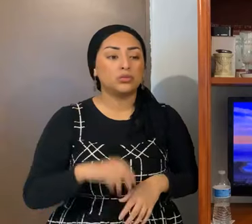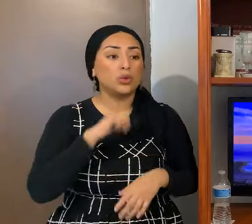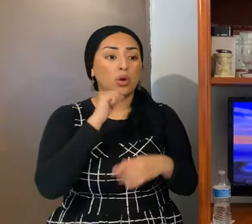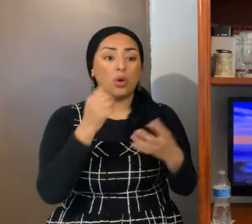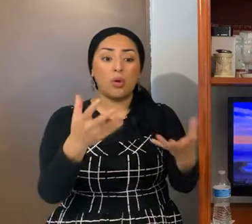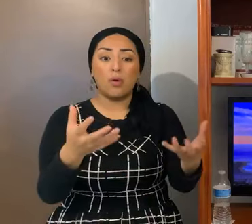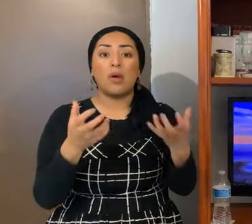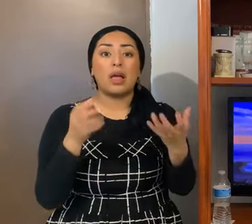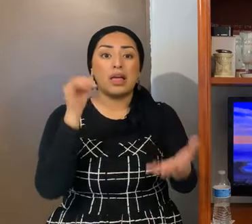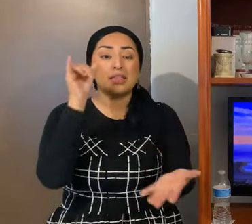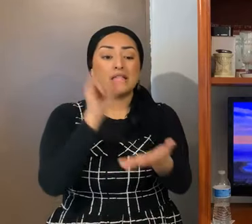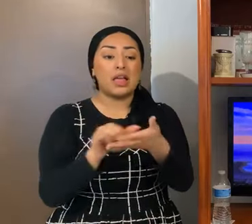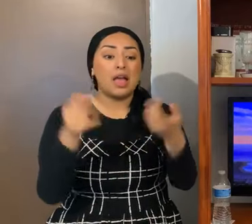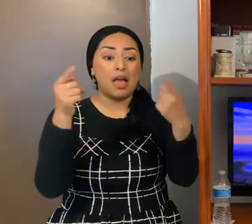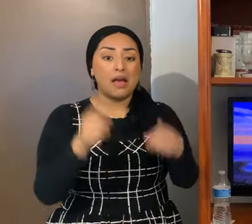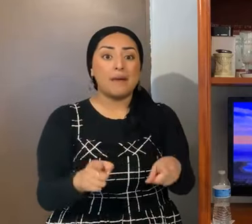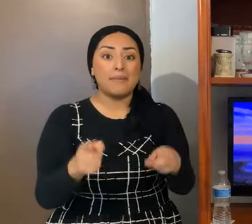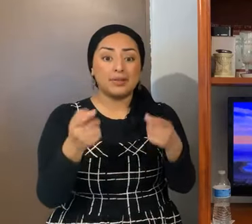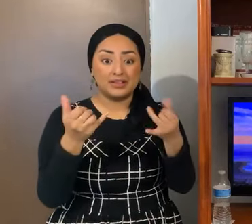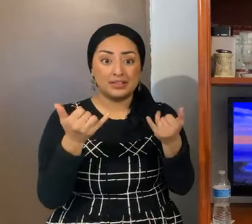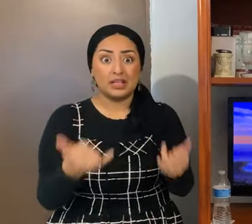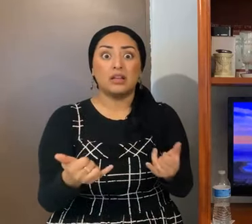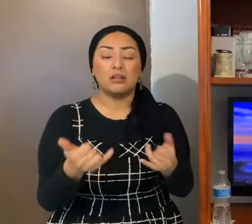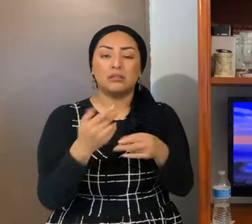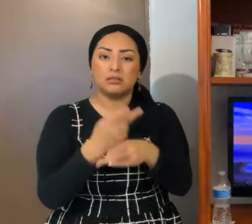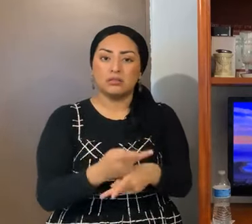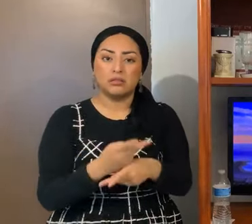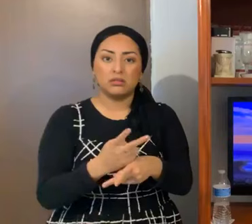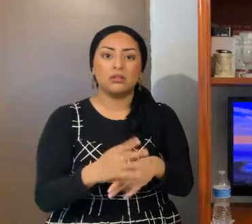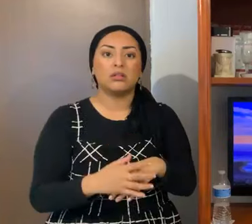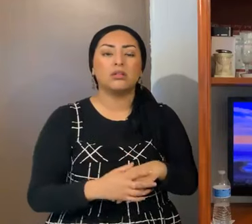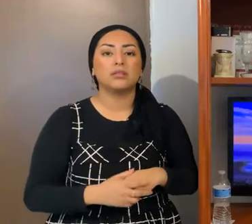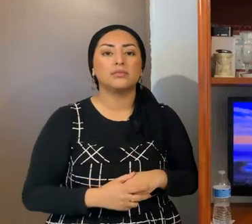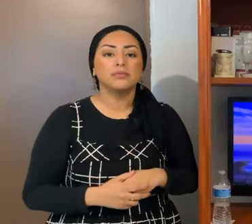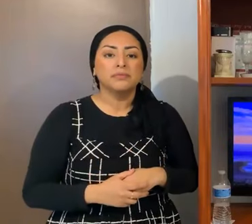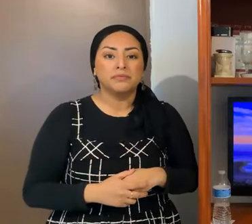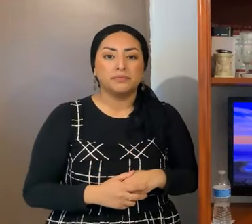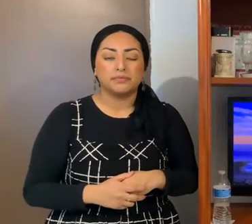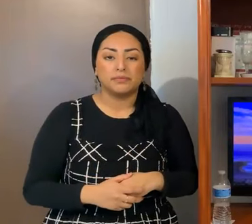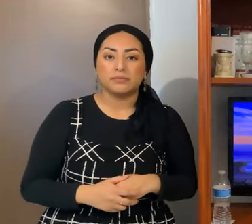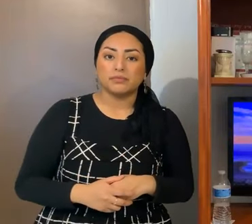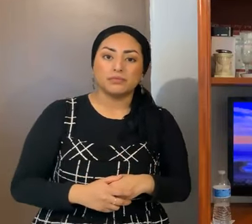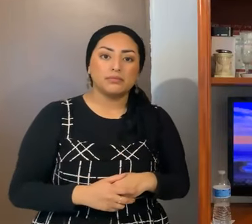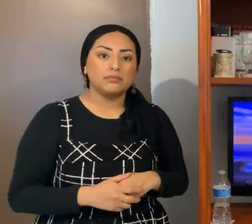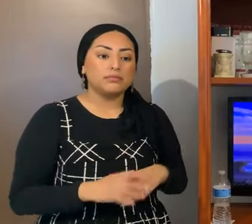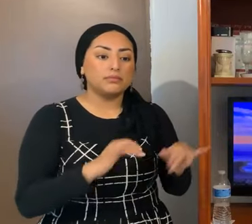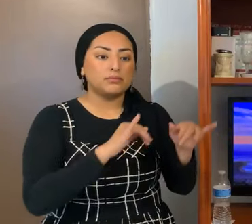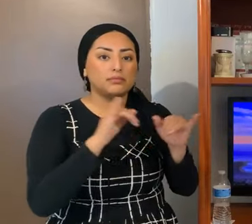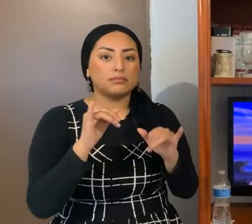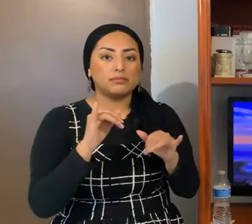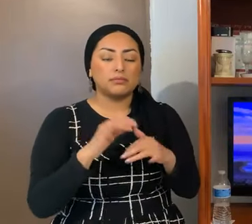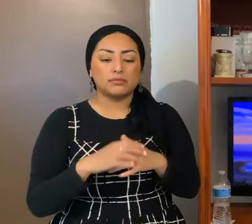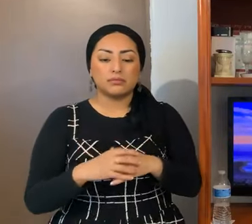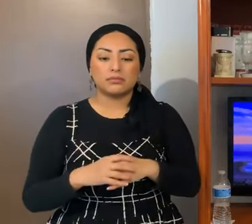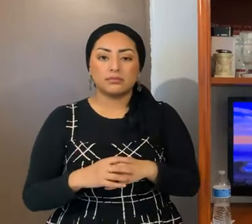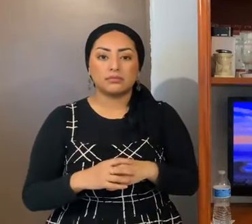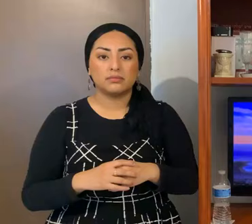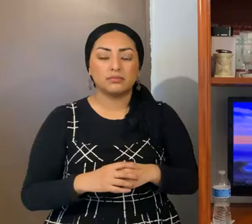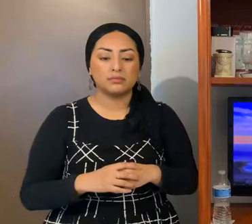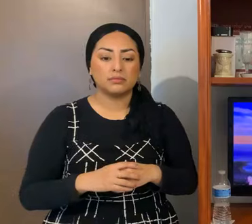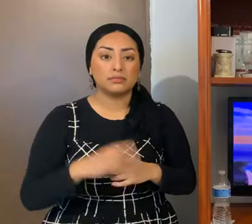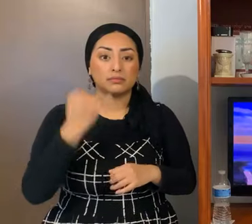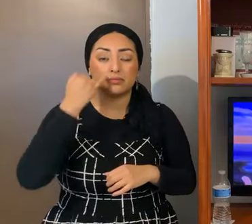ocurra ya sin estar nosotros apercibidos. Será de tinieblas y no de luz, como el que huye delante del león, es decir, un león